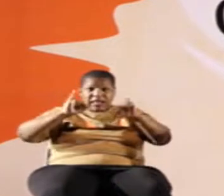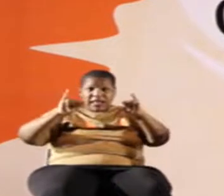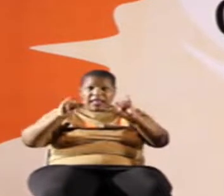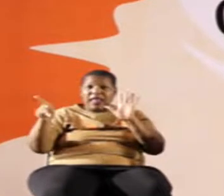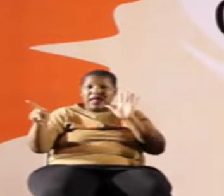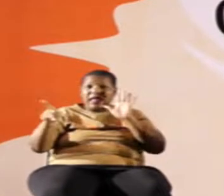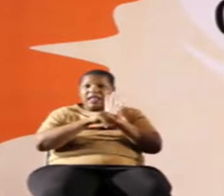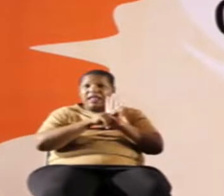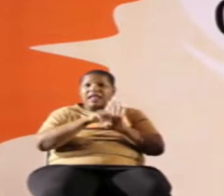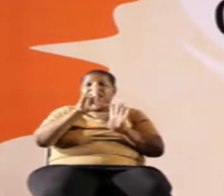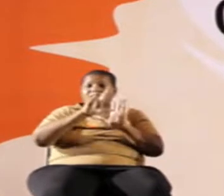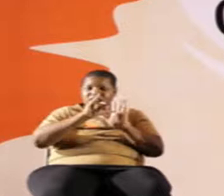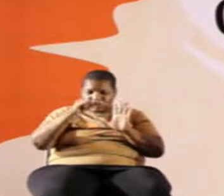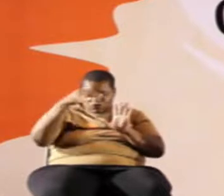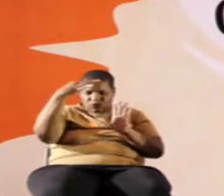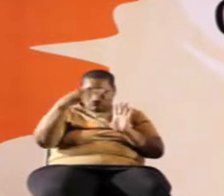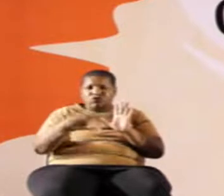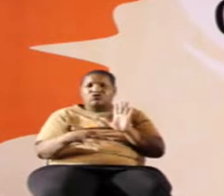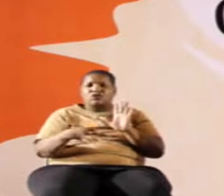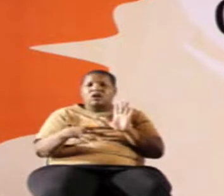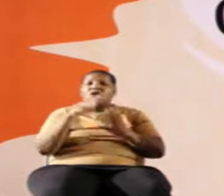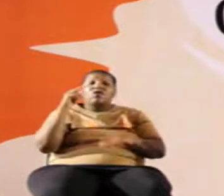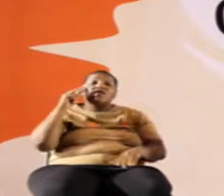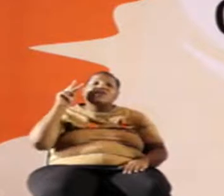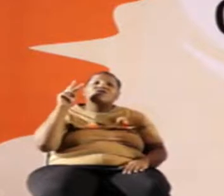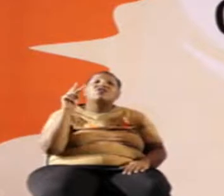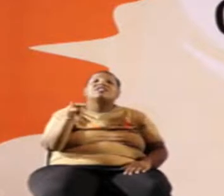legitimação e afirmação. Você viu,